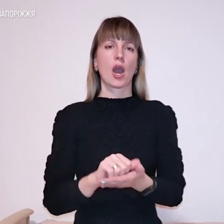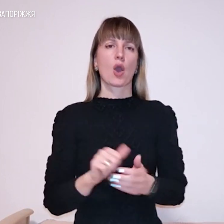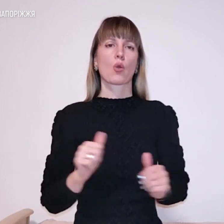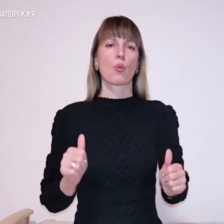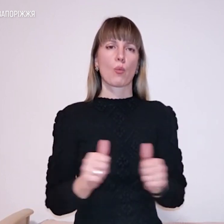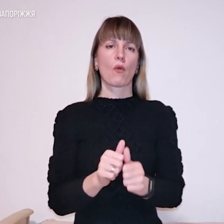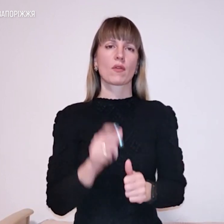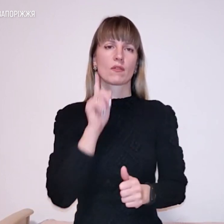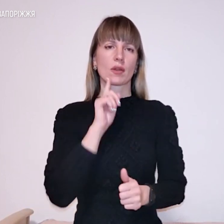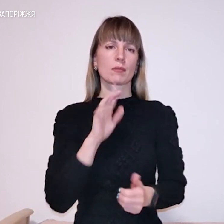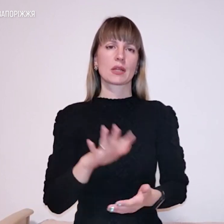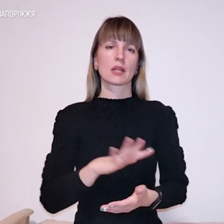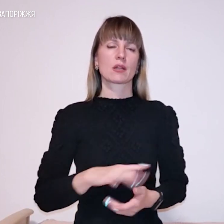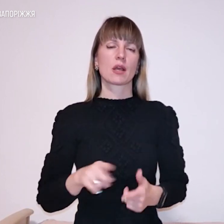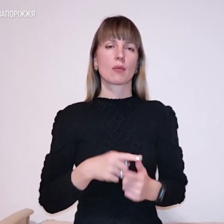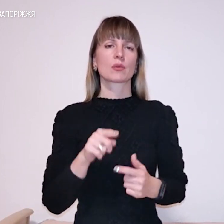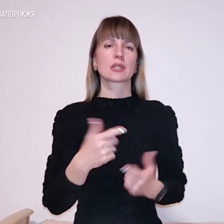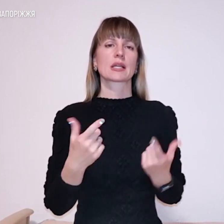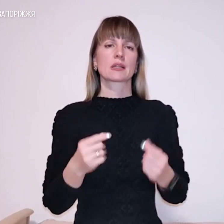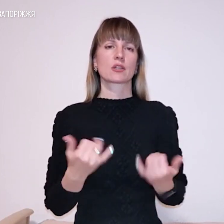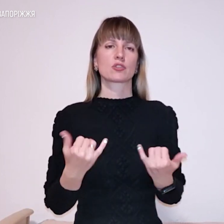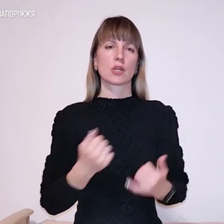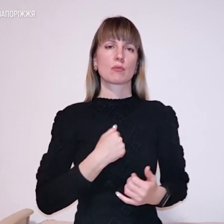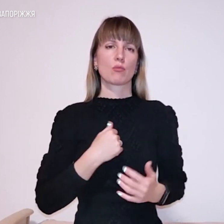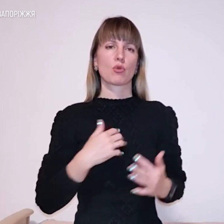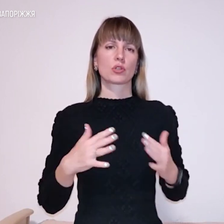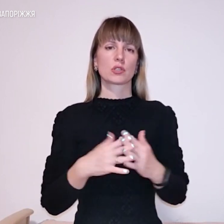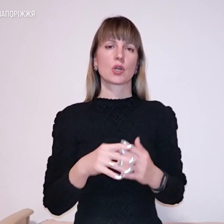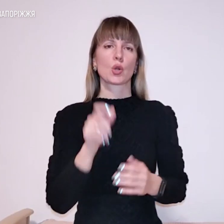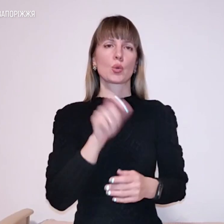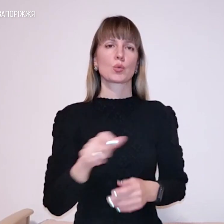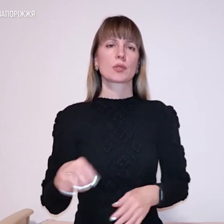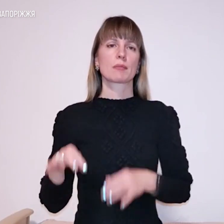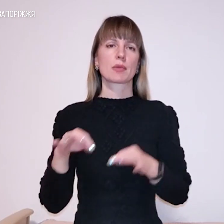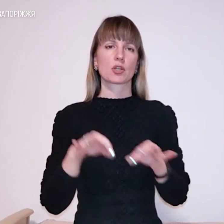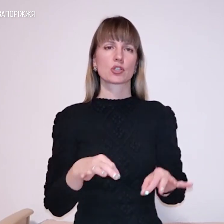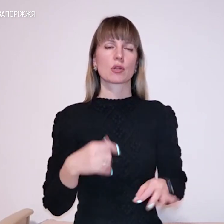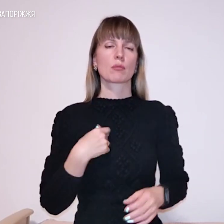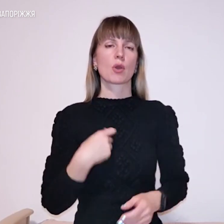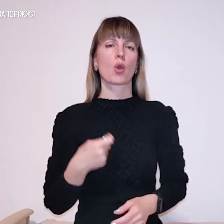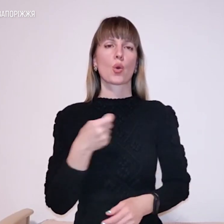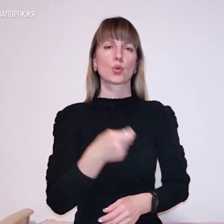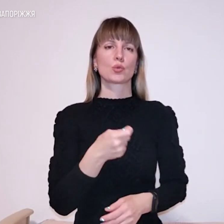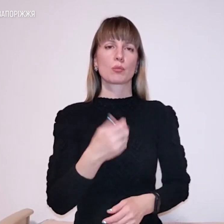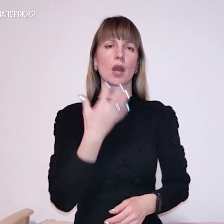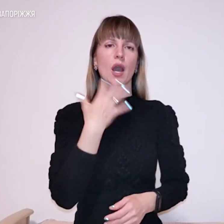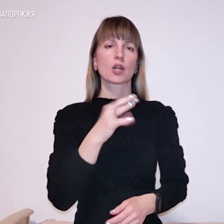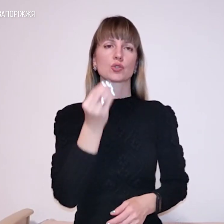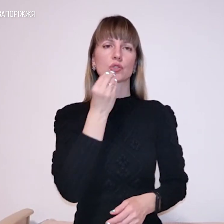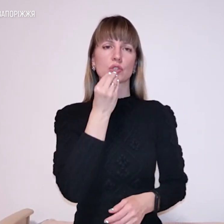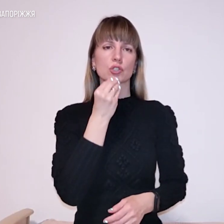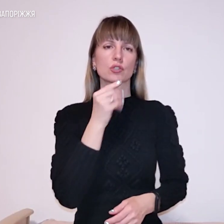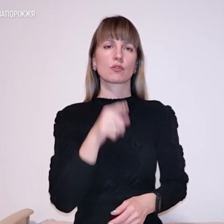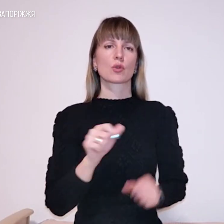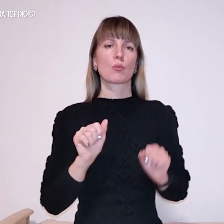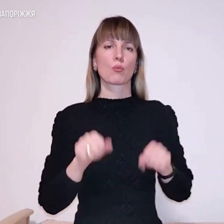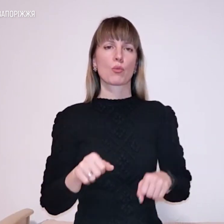територій або з тих, де йдуть бої. Люди приїжджають, ми їх годуємо гарячою їжею, вони можуть у нас прийняти